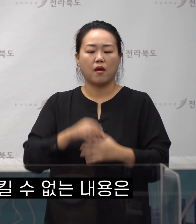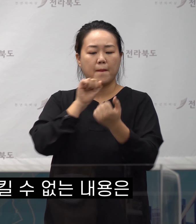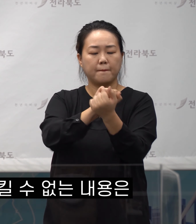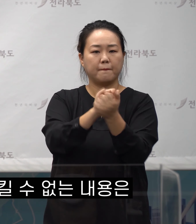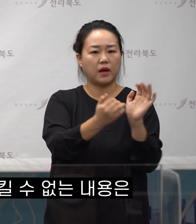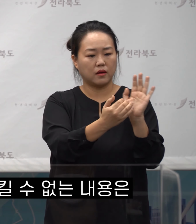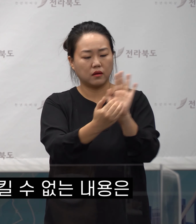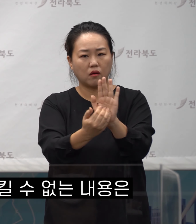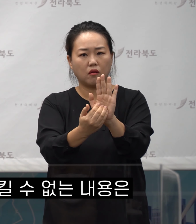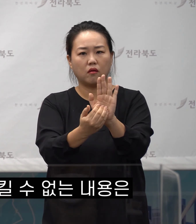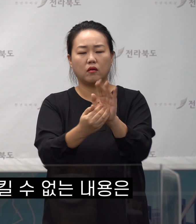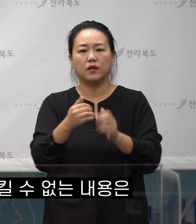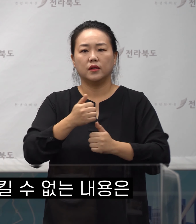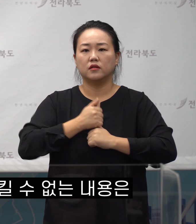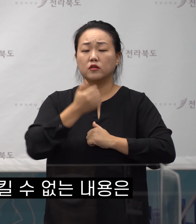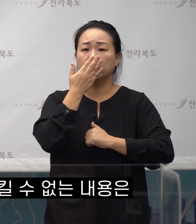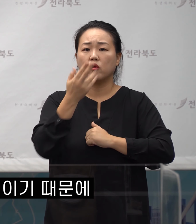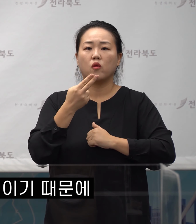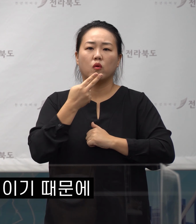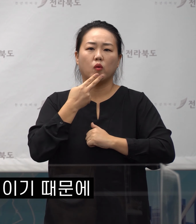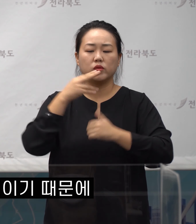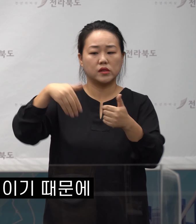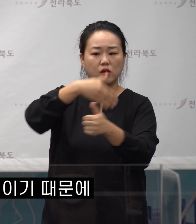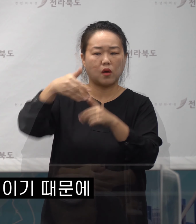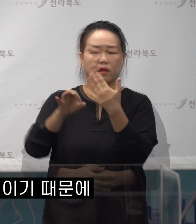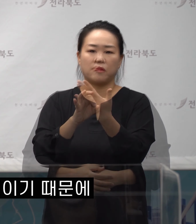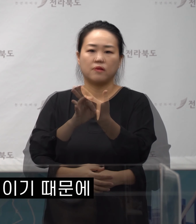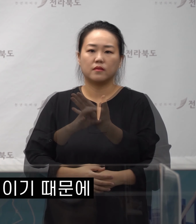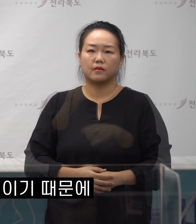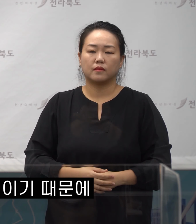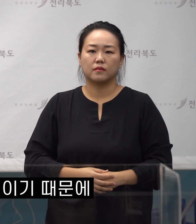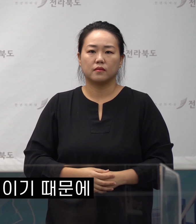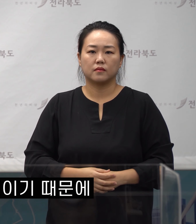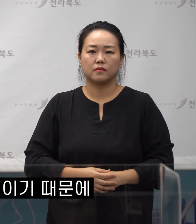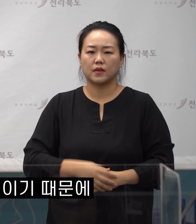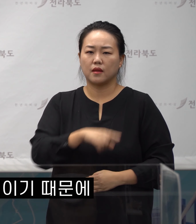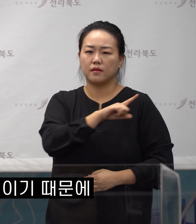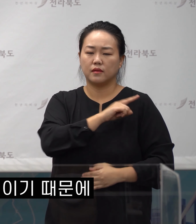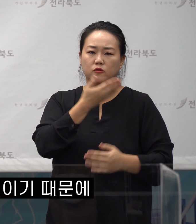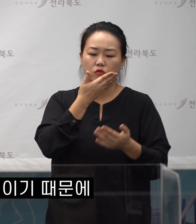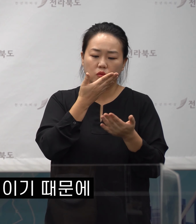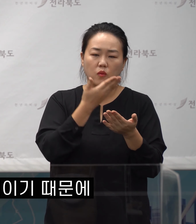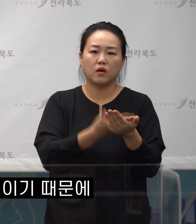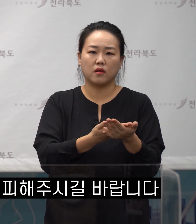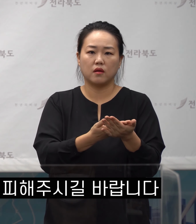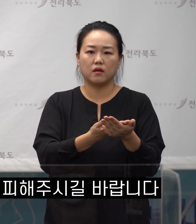방역수칙을 지킬 수 없는 내용은 하지 않는 게 가장 중요한 거기